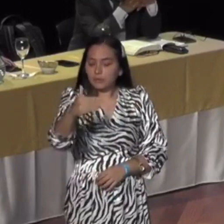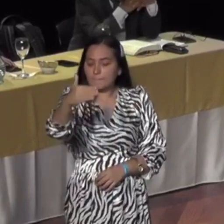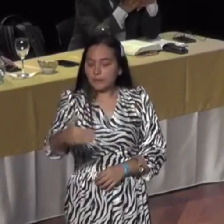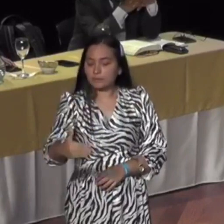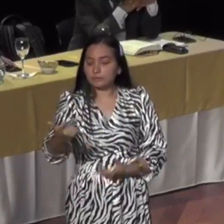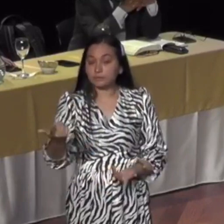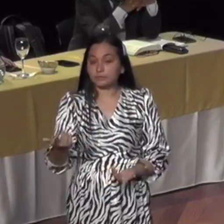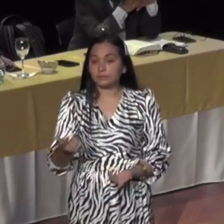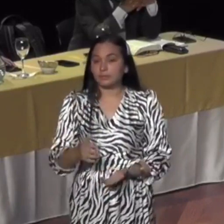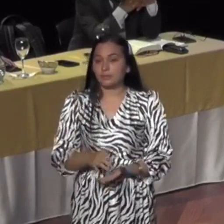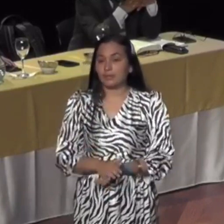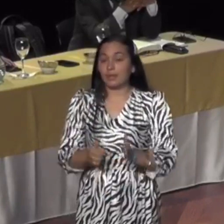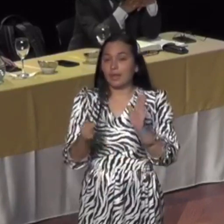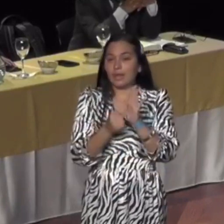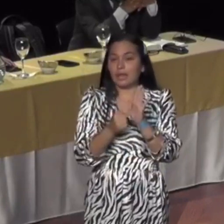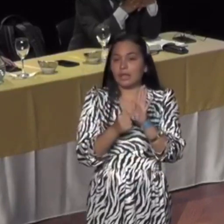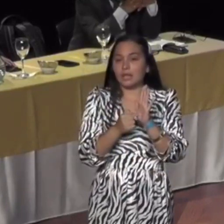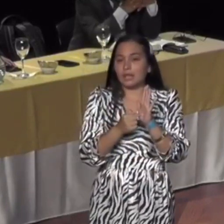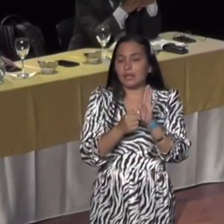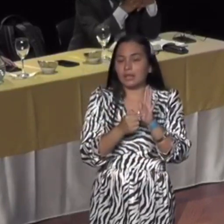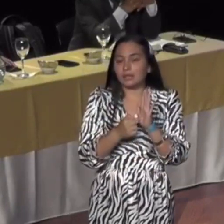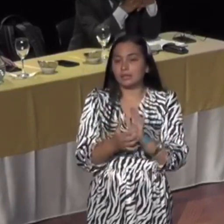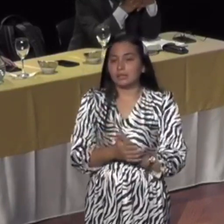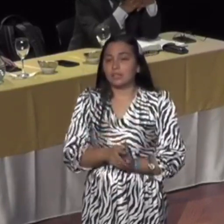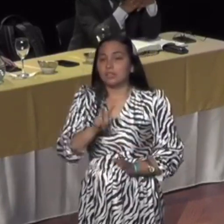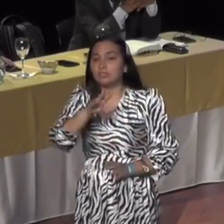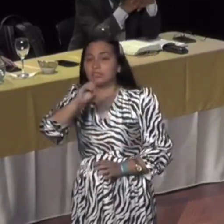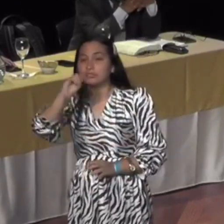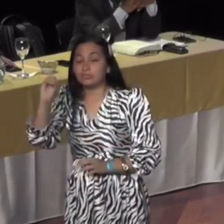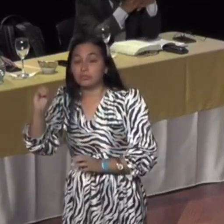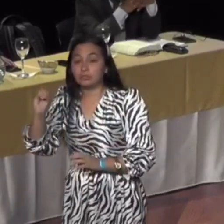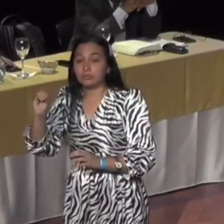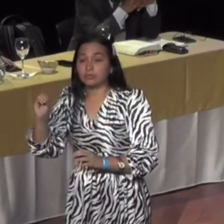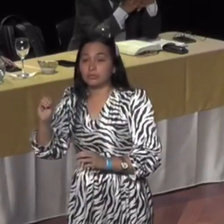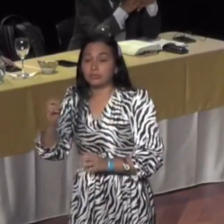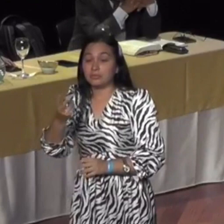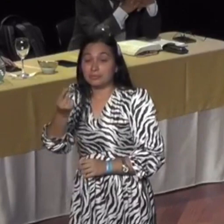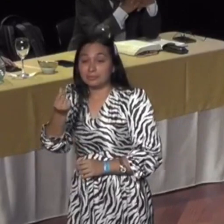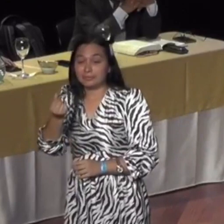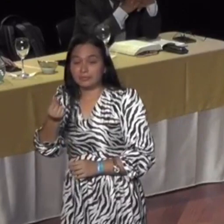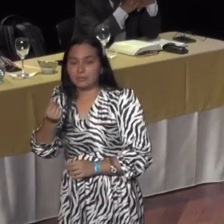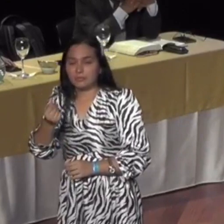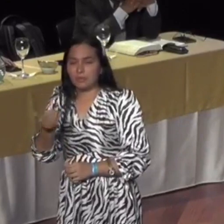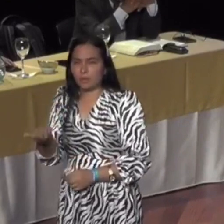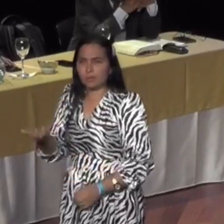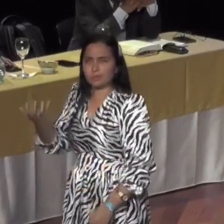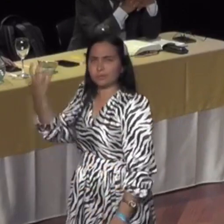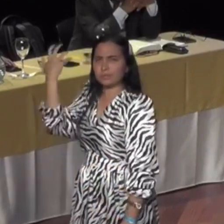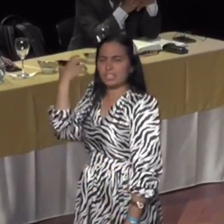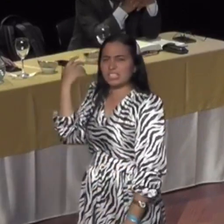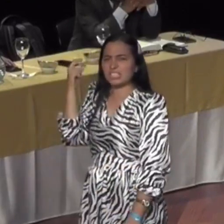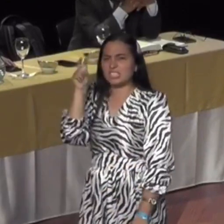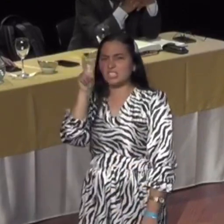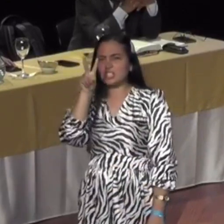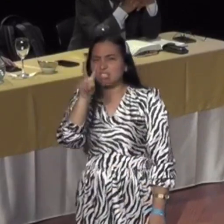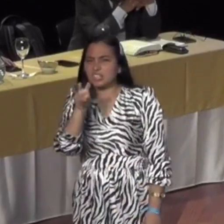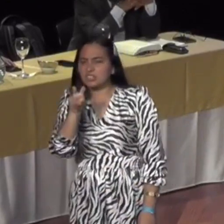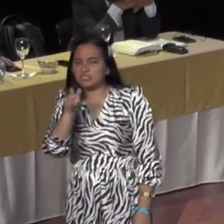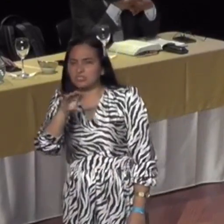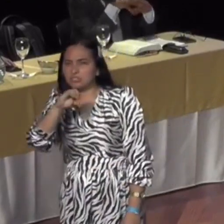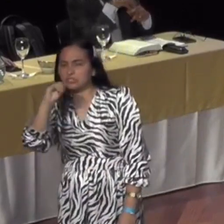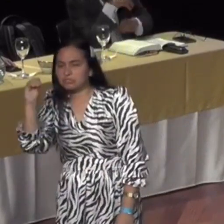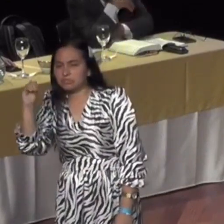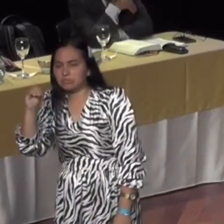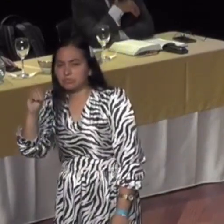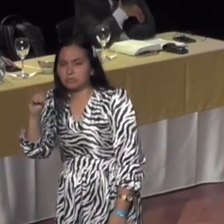Hermano, ahí me quedaban 200 pesos. En ese tiempo los buses valían 700, 800 pesos. Quedaban 200 pesos para